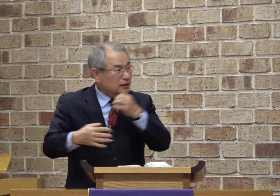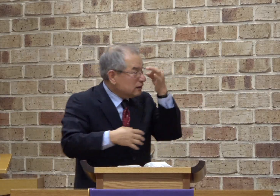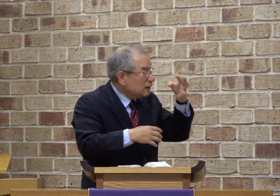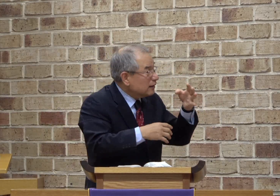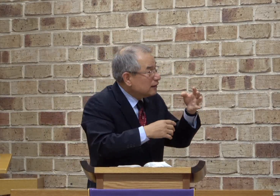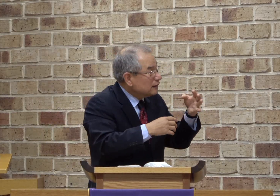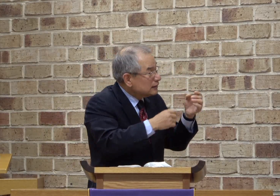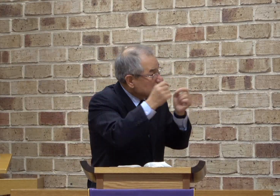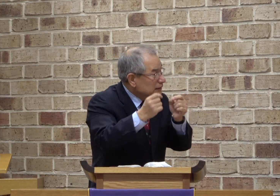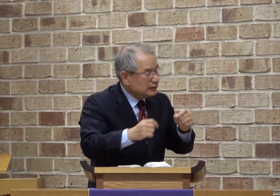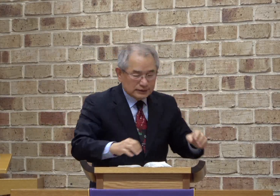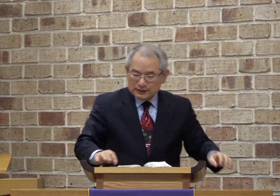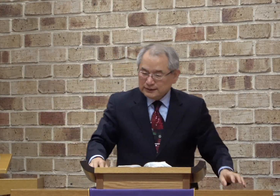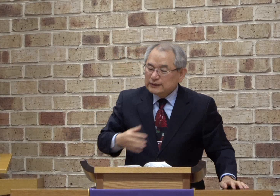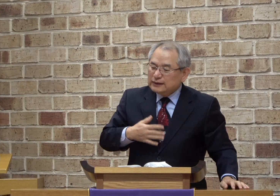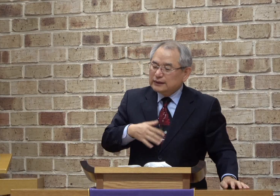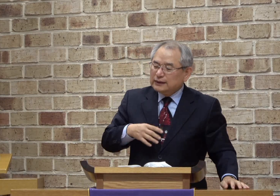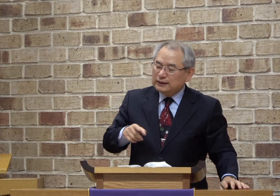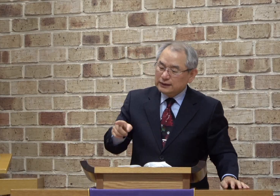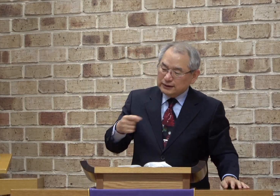말씀을 암송하십시오.